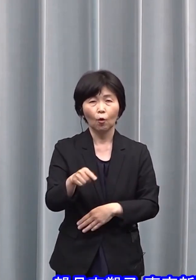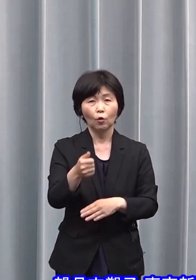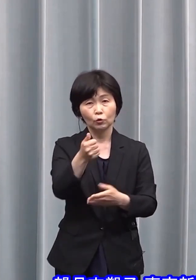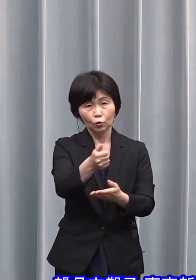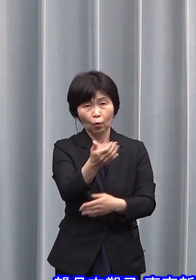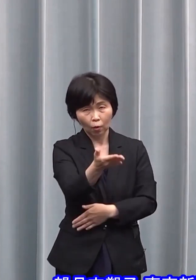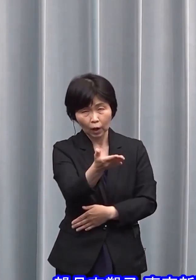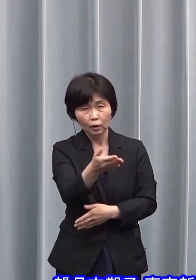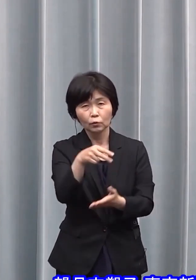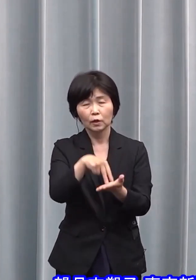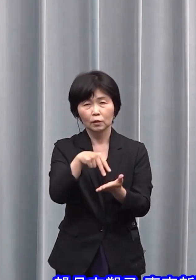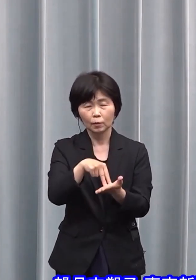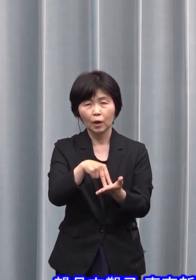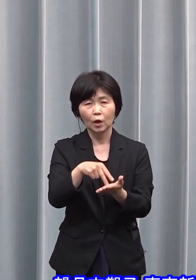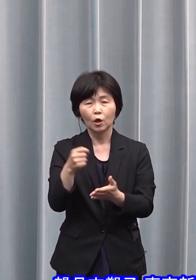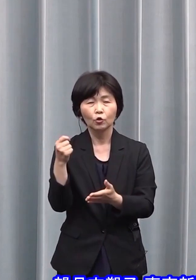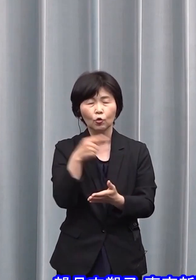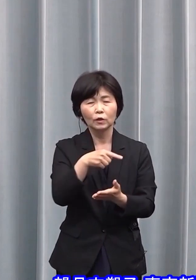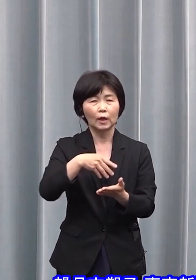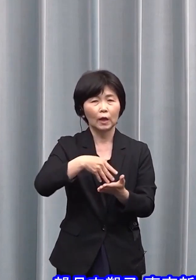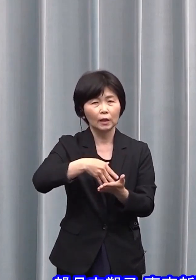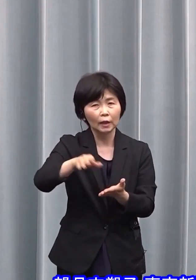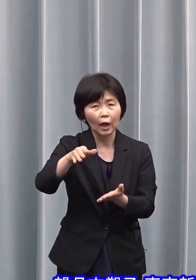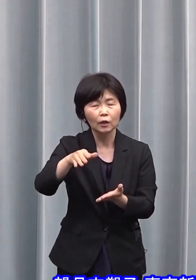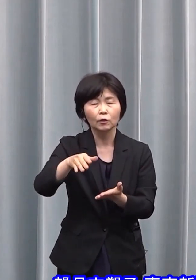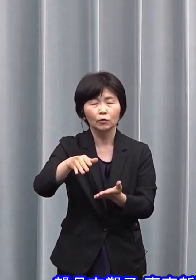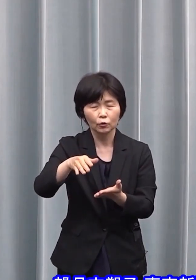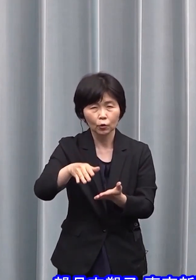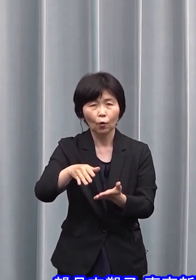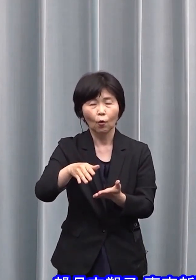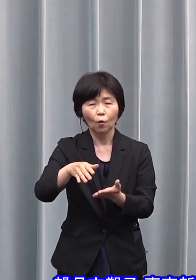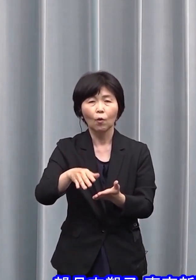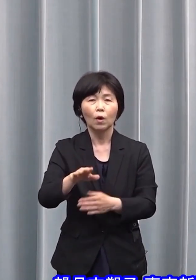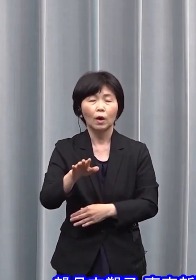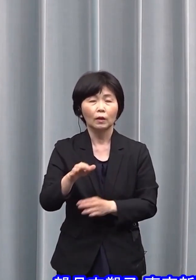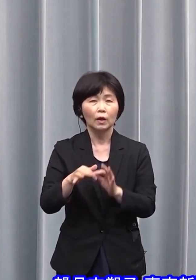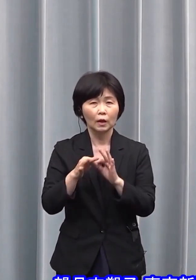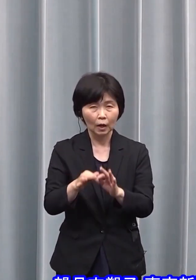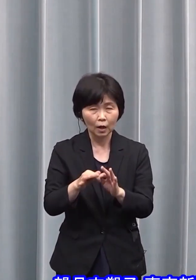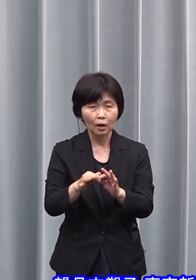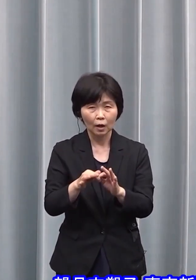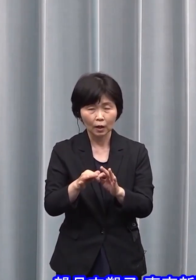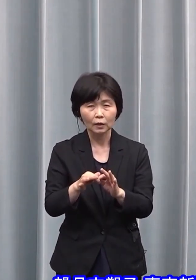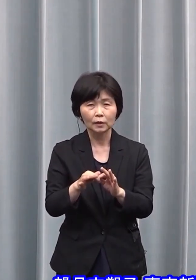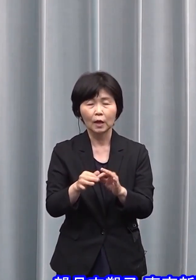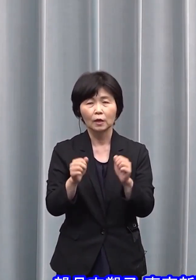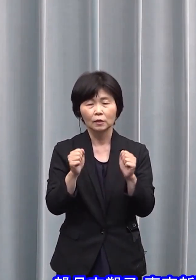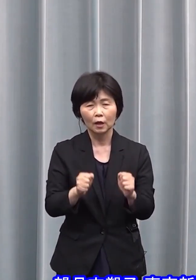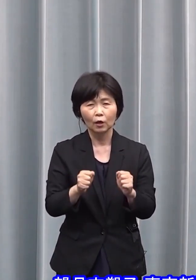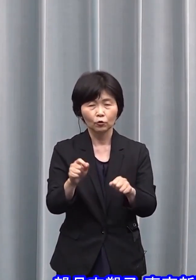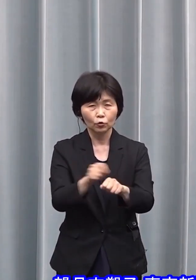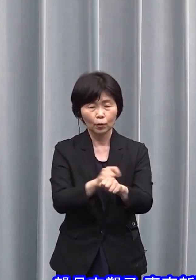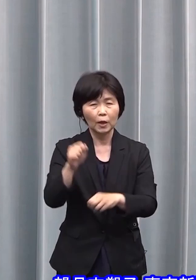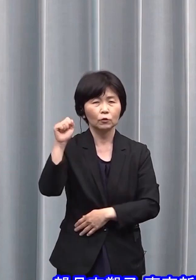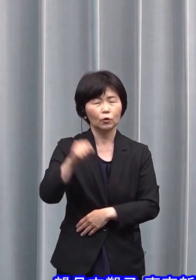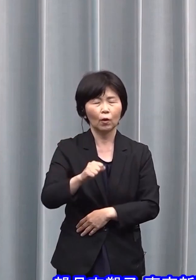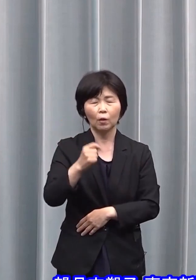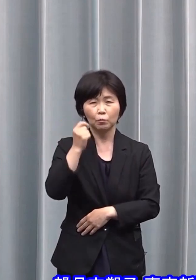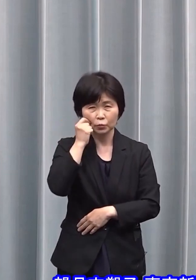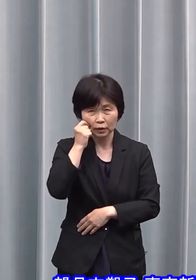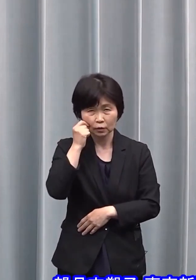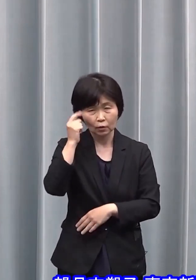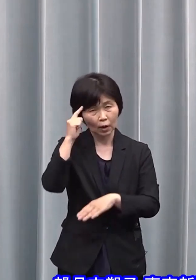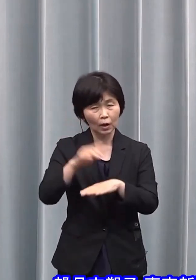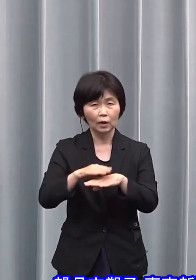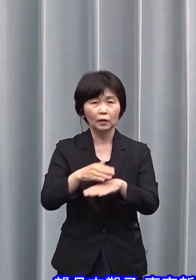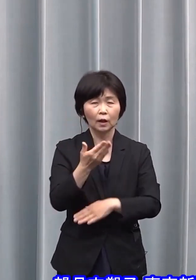はまあ強制退去令書が親と同様出てるのだから仮放免、在留特別許可を与えられないんだという認識なのか、収容が